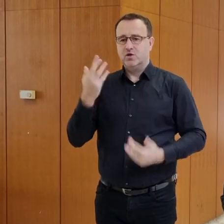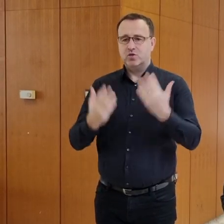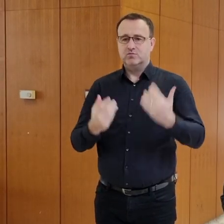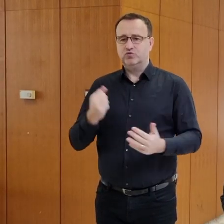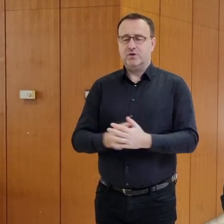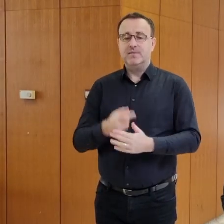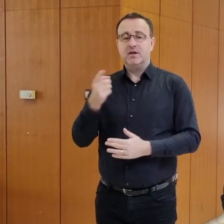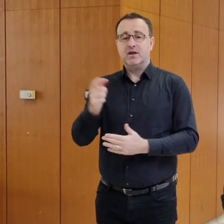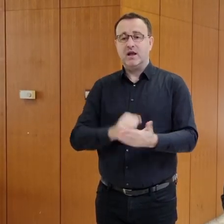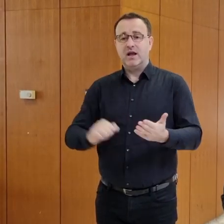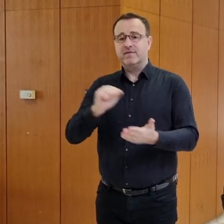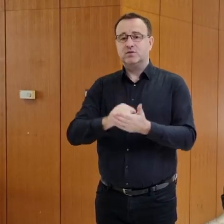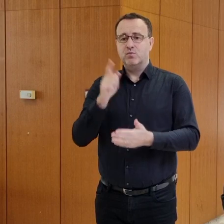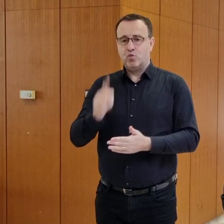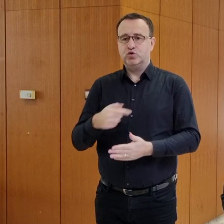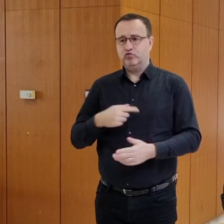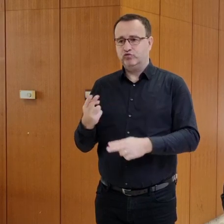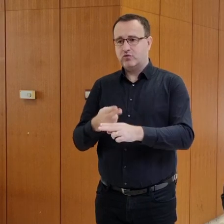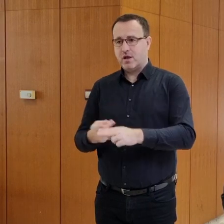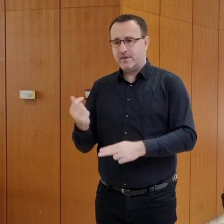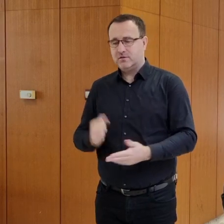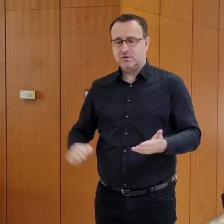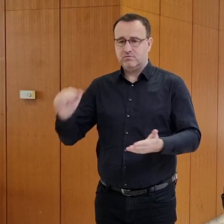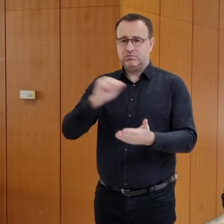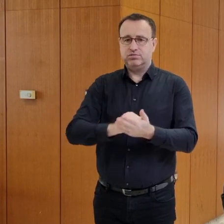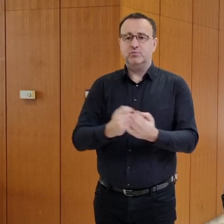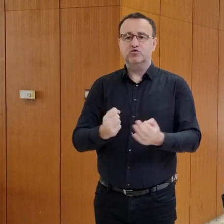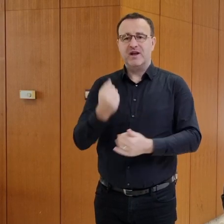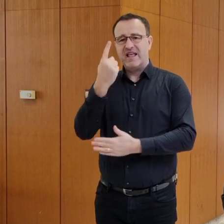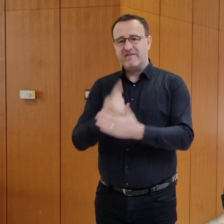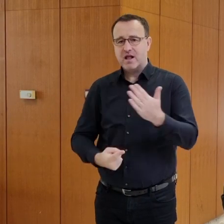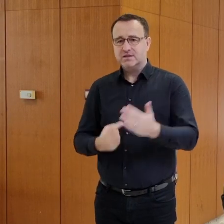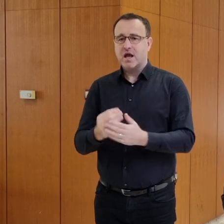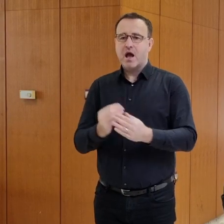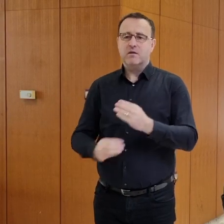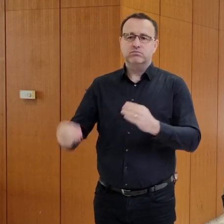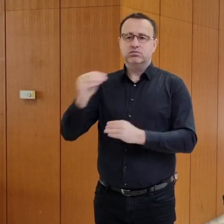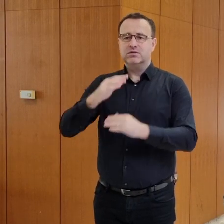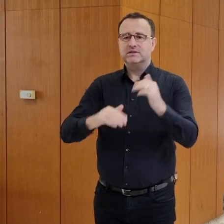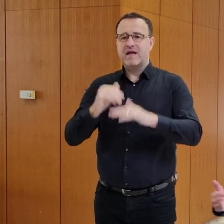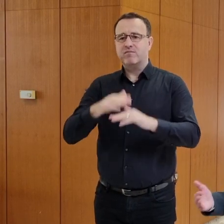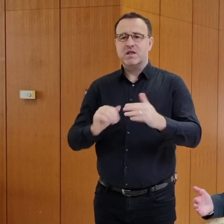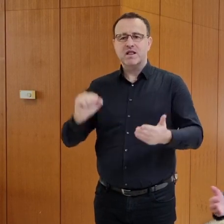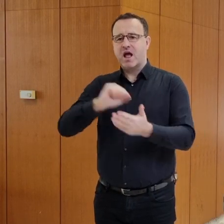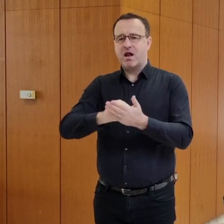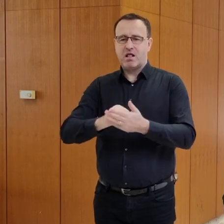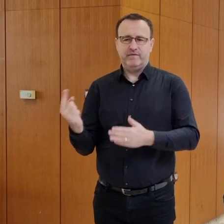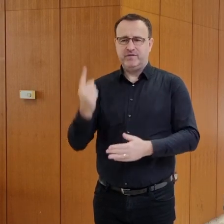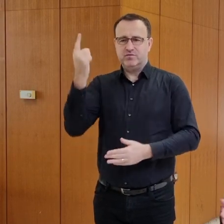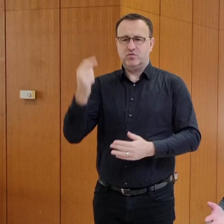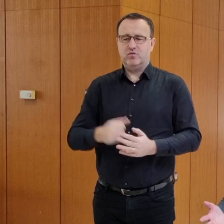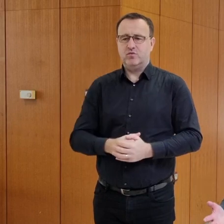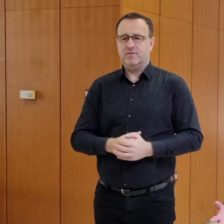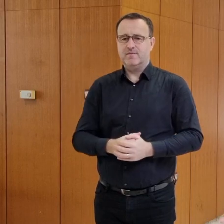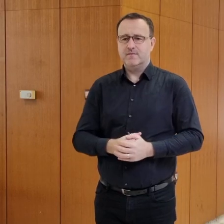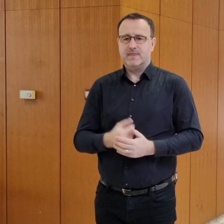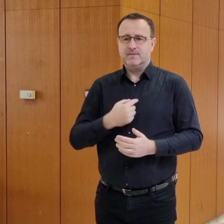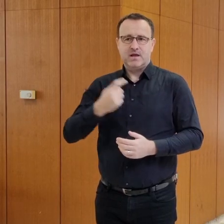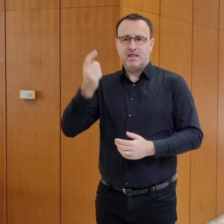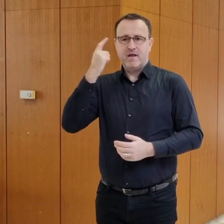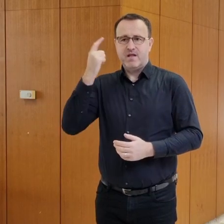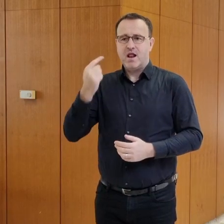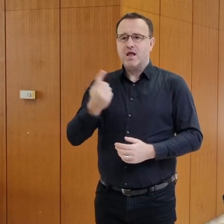že by na tieto investície musel doplácať, keďže inflácia a ten nárast stavebných nákladov bol tak enormný, že v podstate sme to